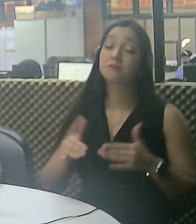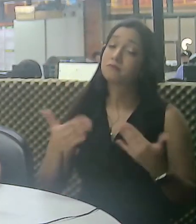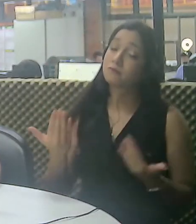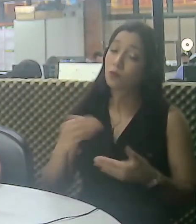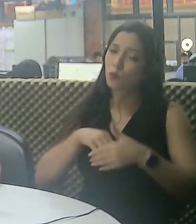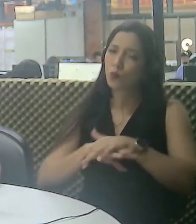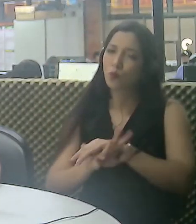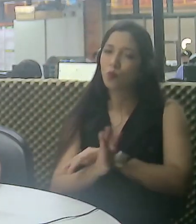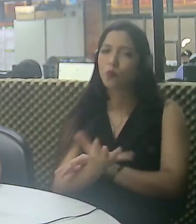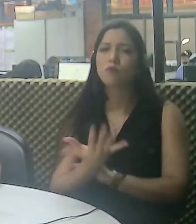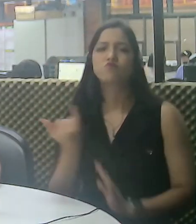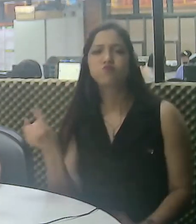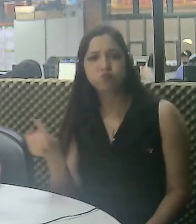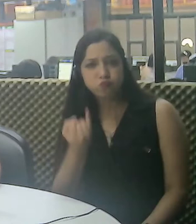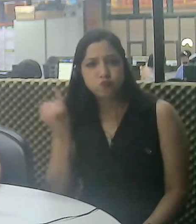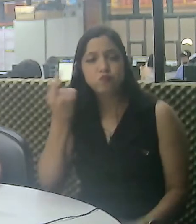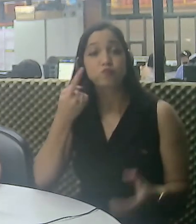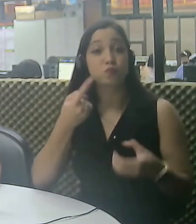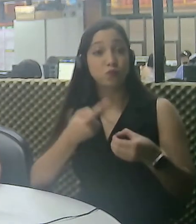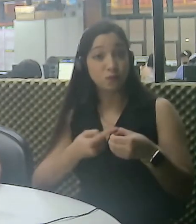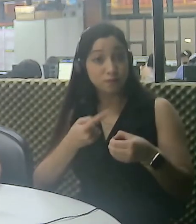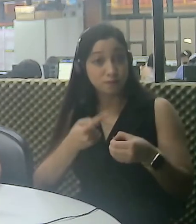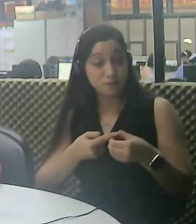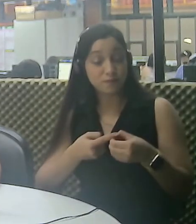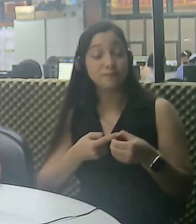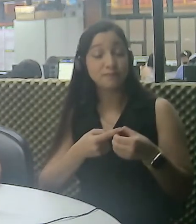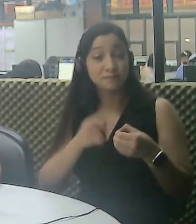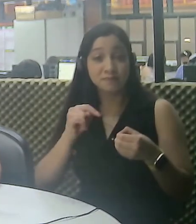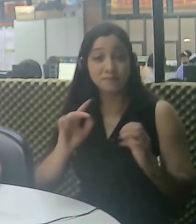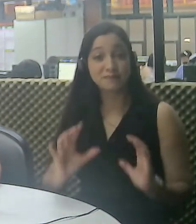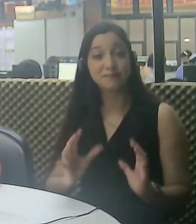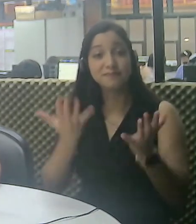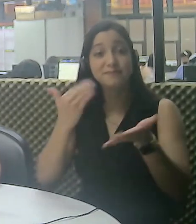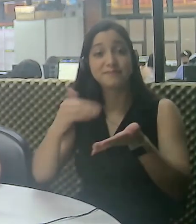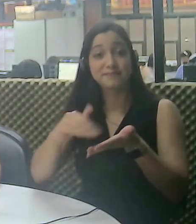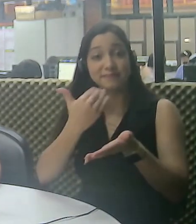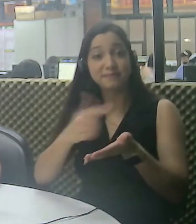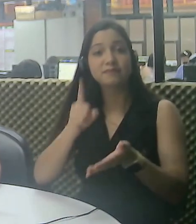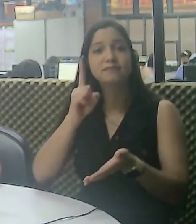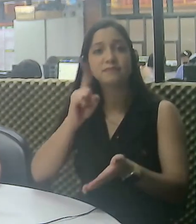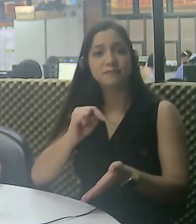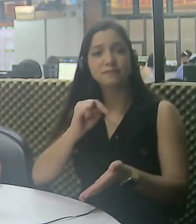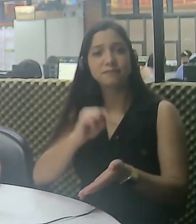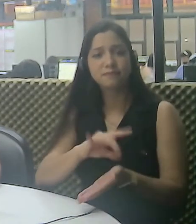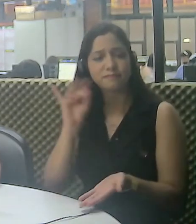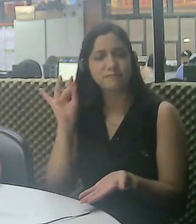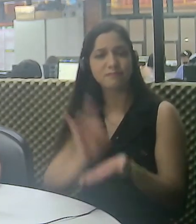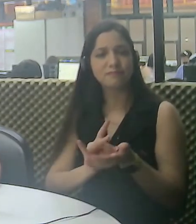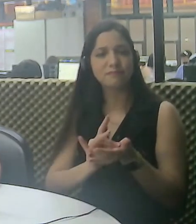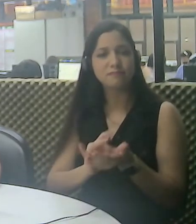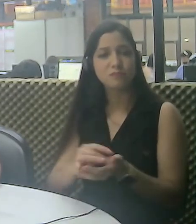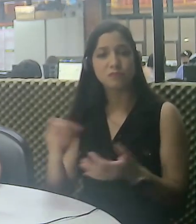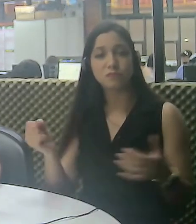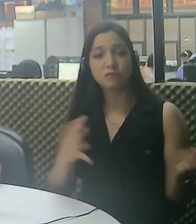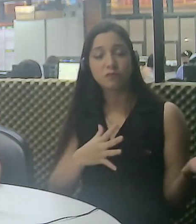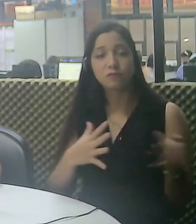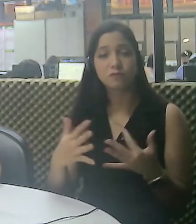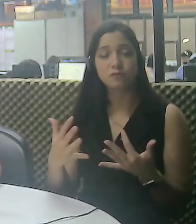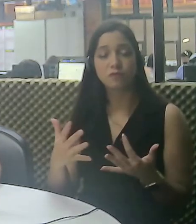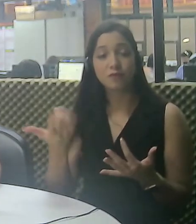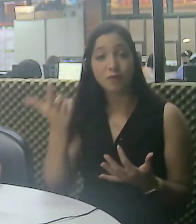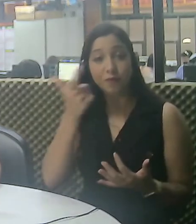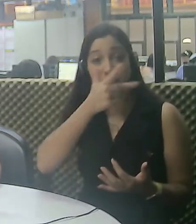tradição que é importante na nossa cidade e ao fazer esse evento a Secretaria vai reafirmando isso, né, para que novas gerações possam de fato